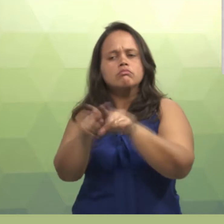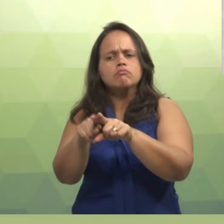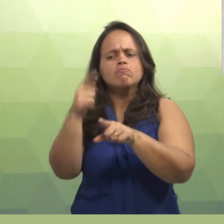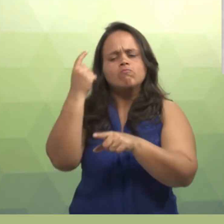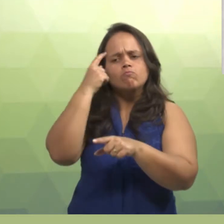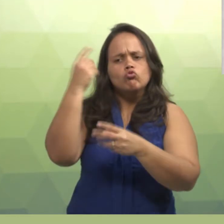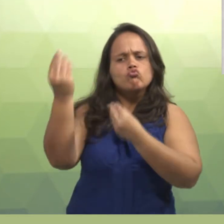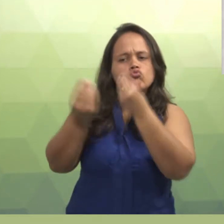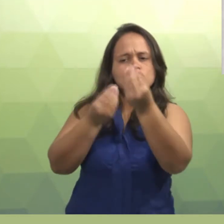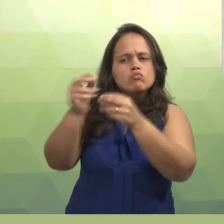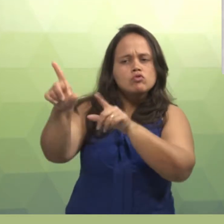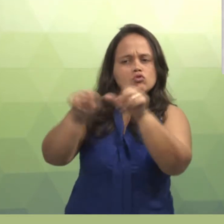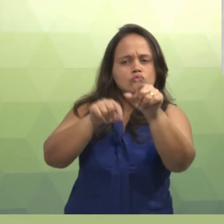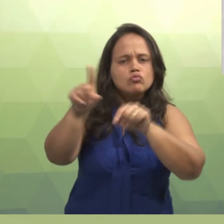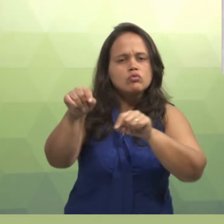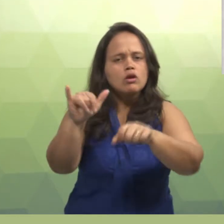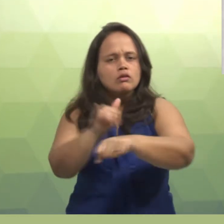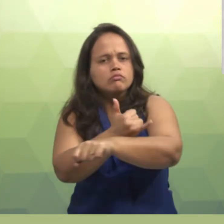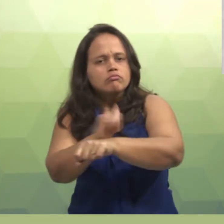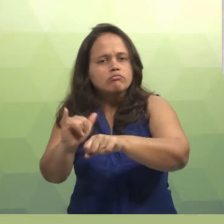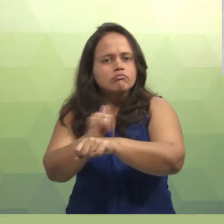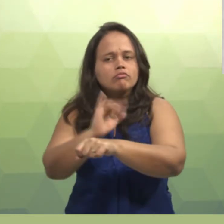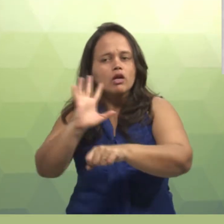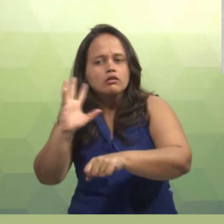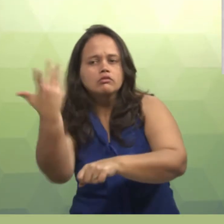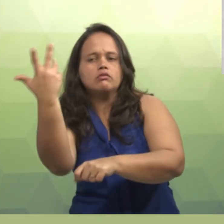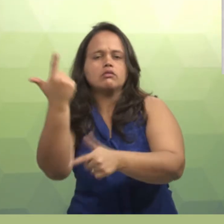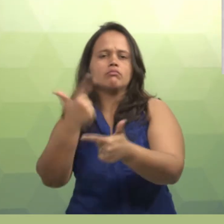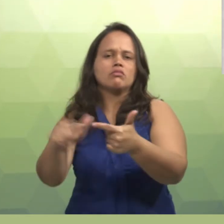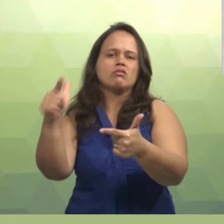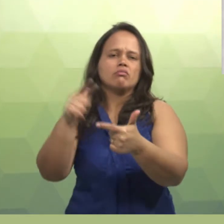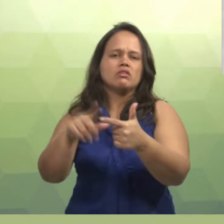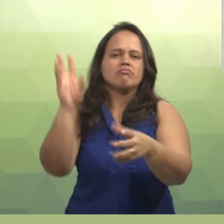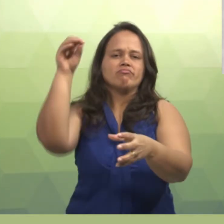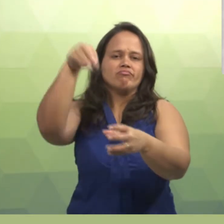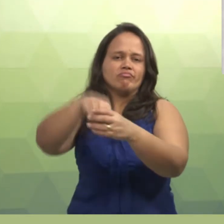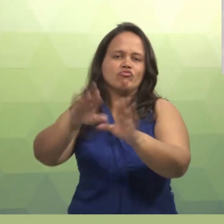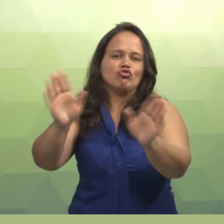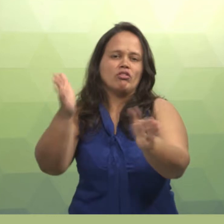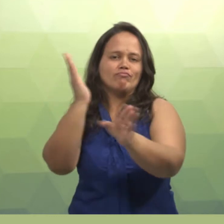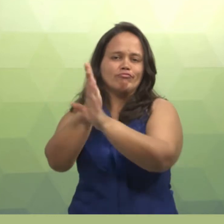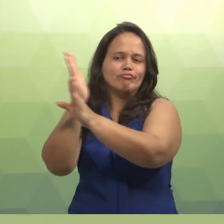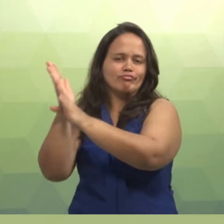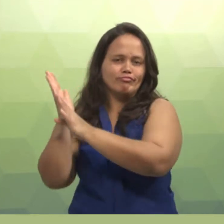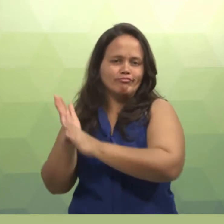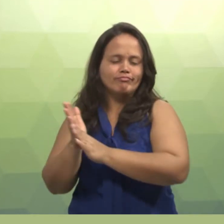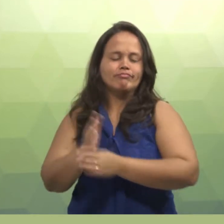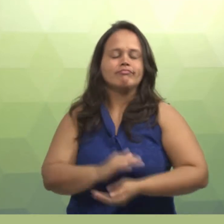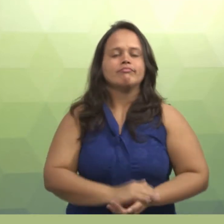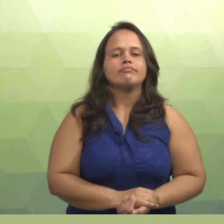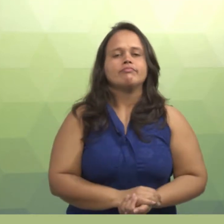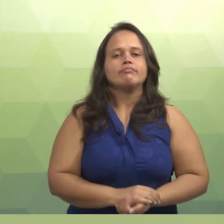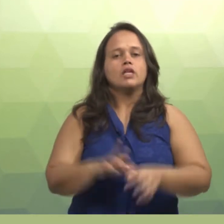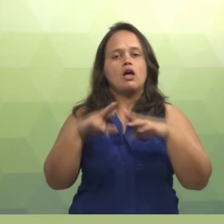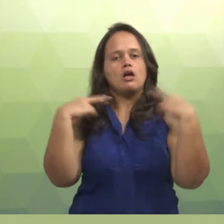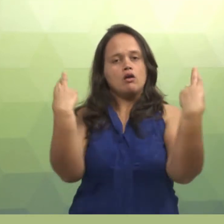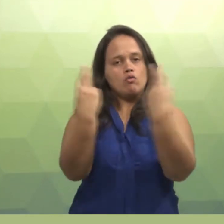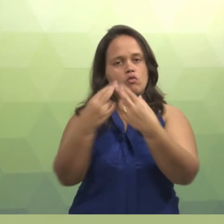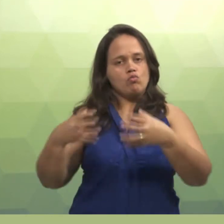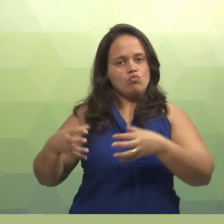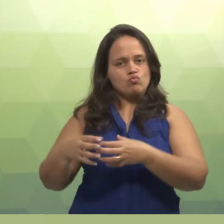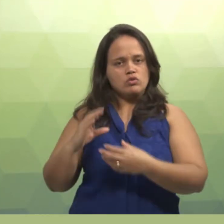a definição de estratégias para a solução dos problemas conhecidos e diagnosticados. A reunião do Conselho de